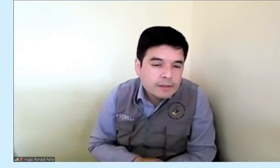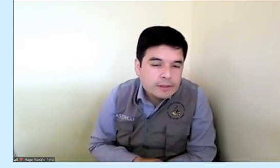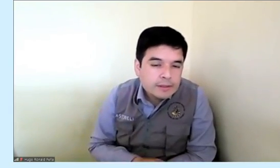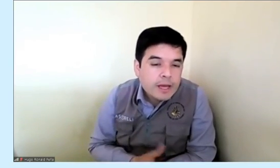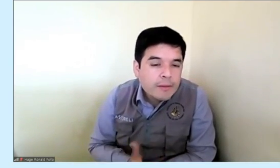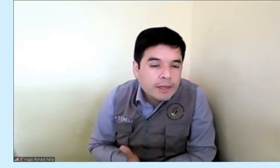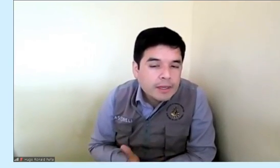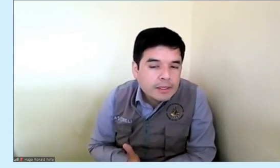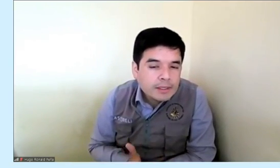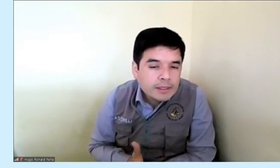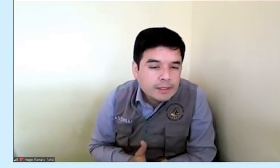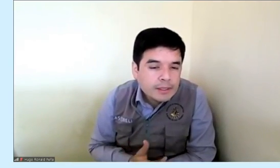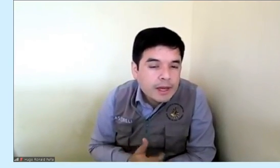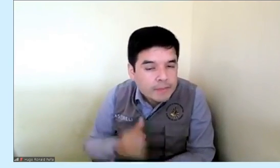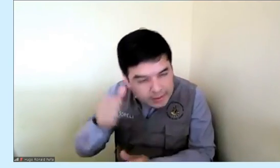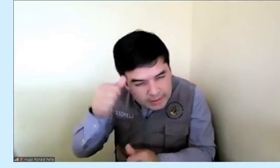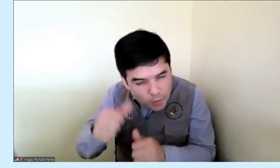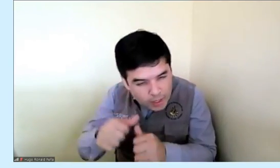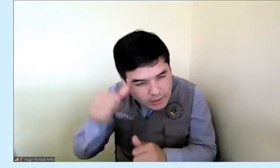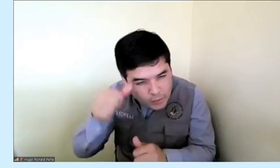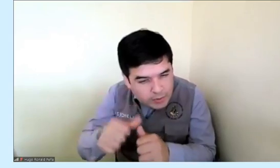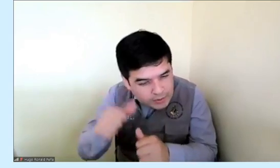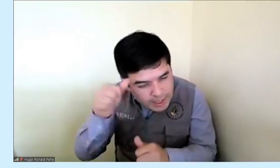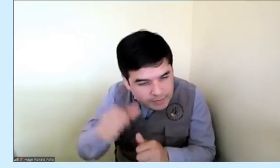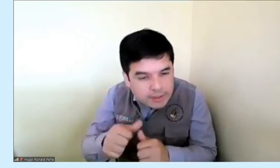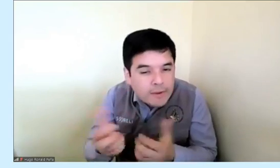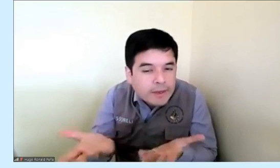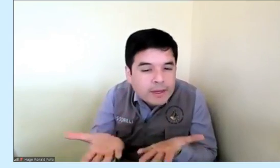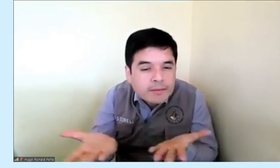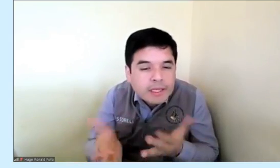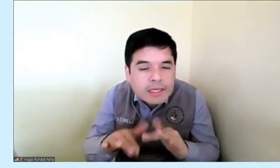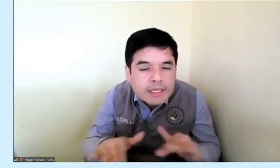¿Quién? ¿Quién? ¿Recuerdan dónde ubicábamos los dedos? ¿Recuerdan? ¿Recuerdan?